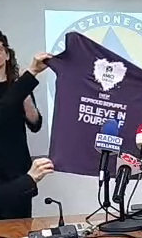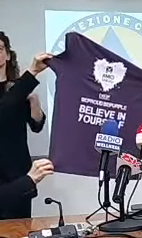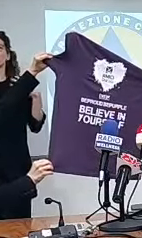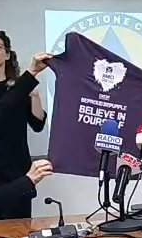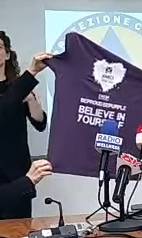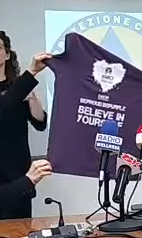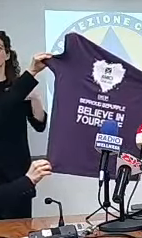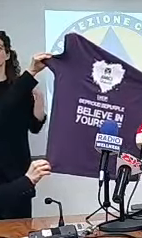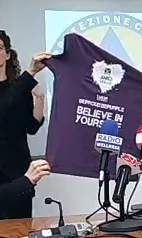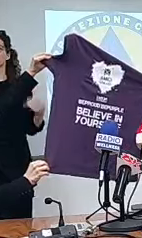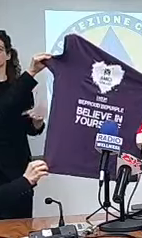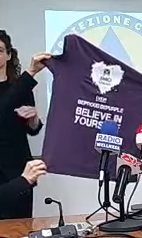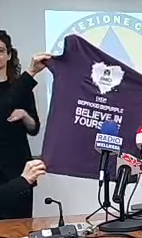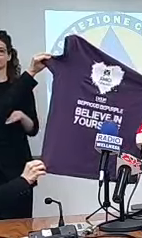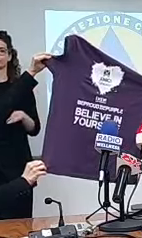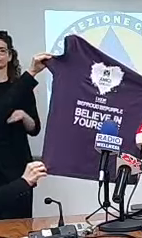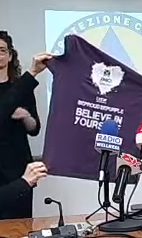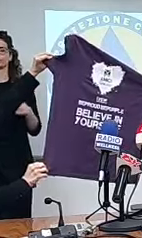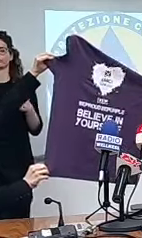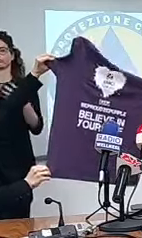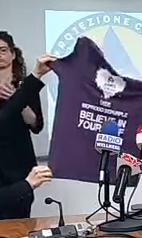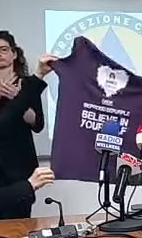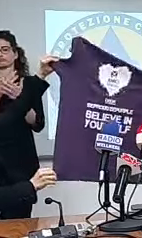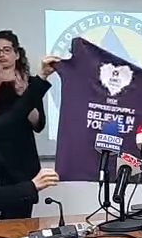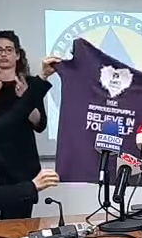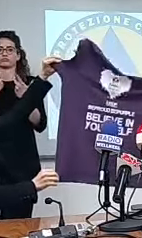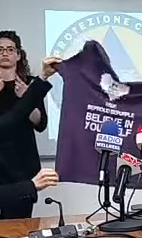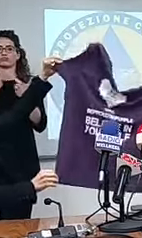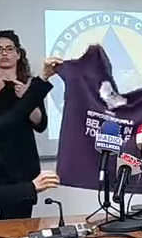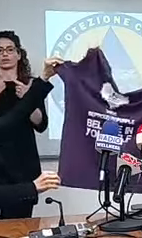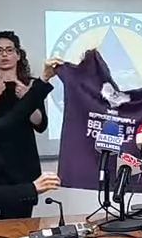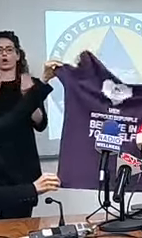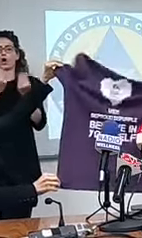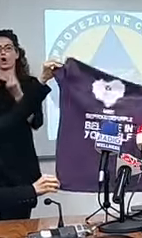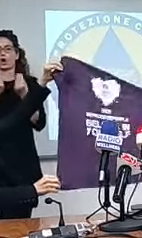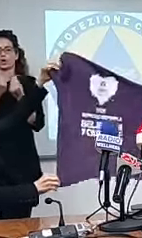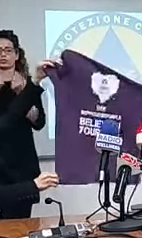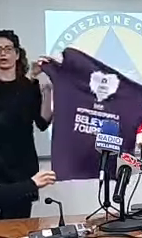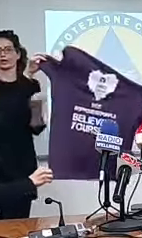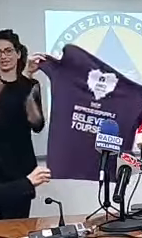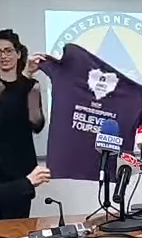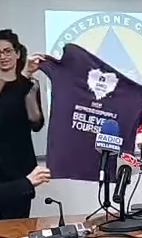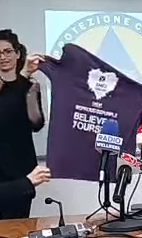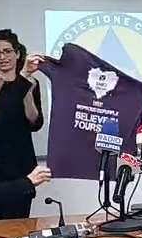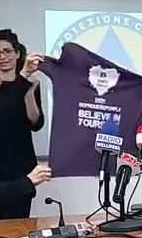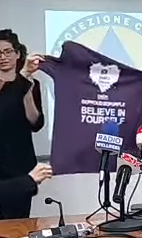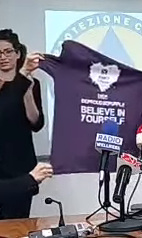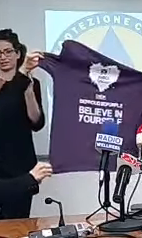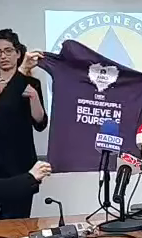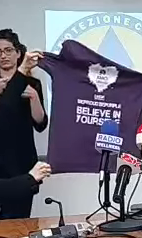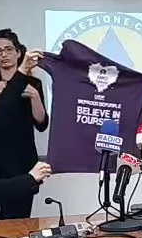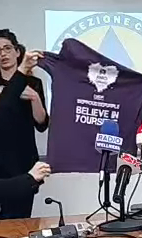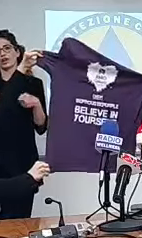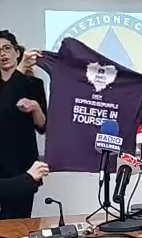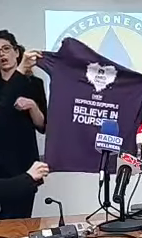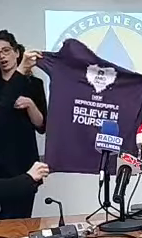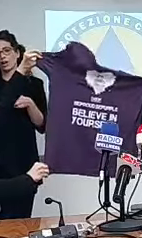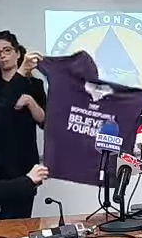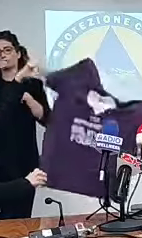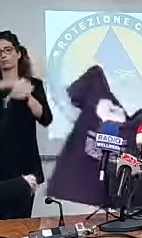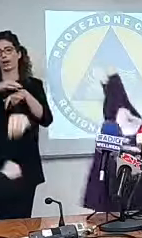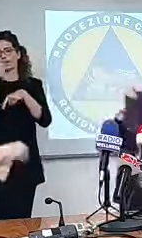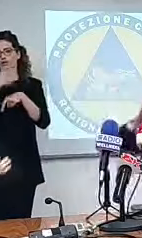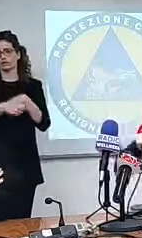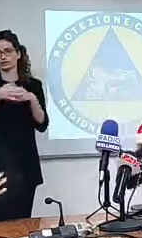maglietta e ovviamente tutta una serie di gadget e di iniziative che stanno facendo per ricordare queste